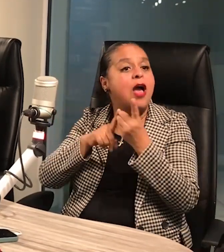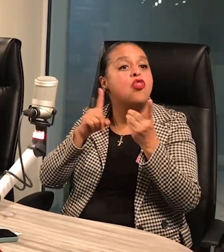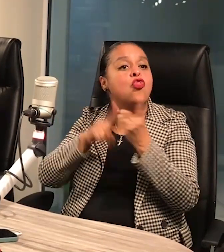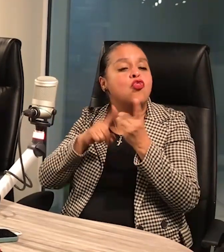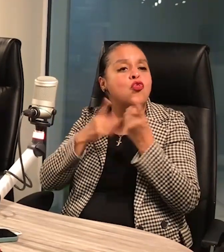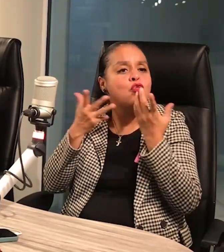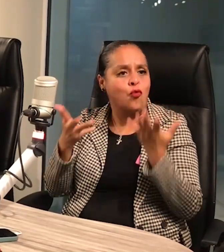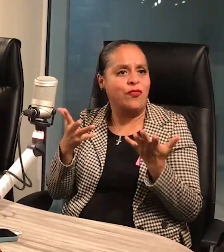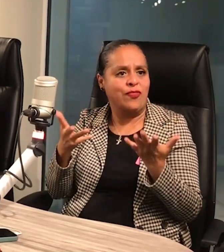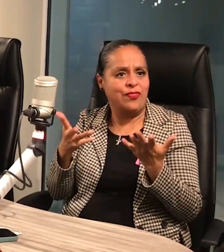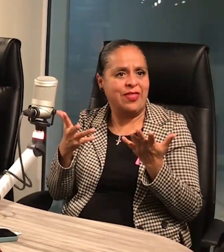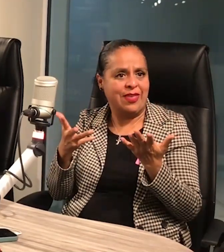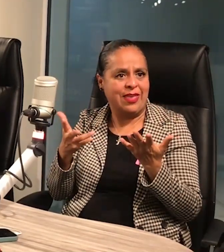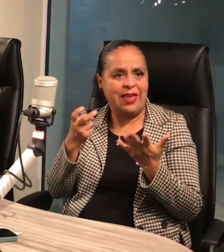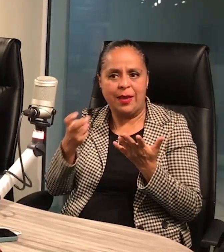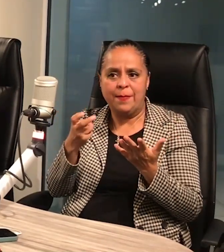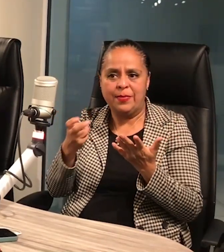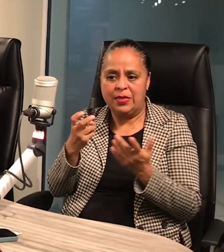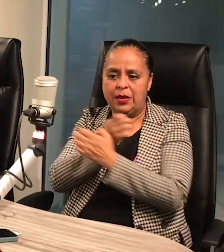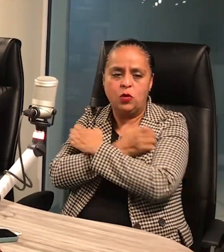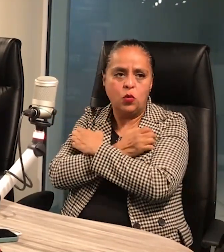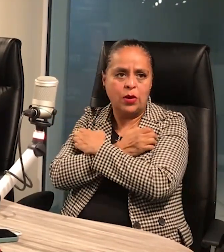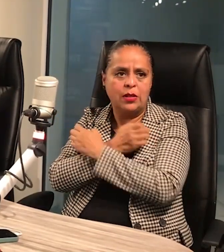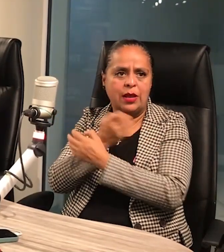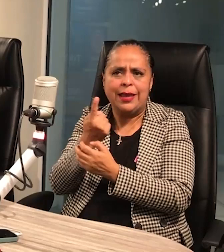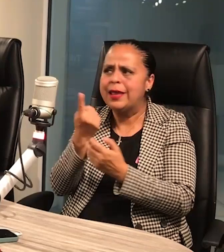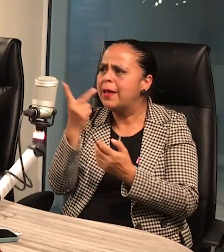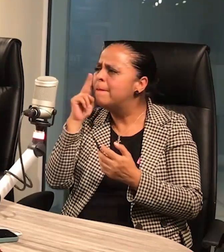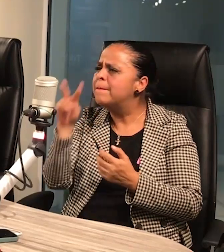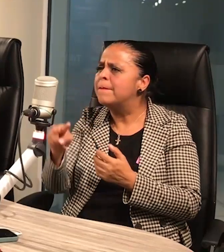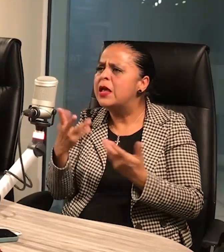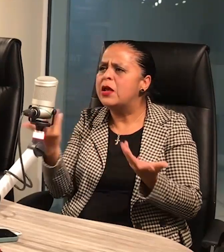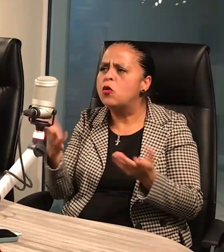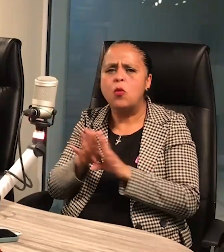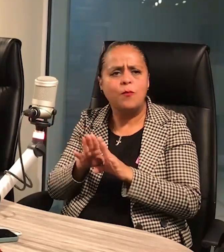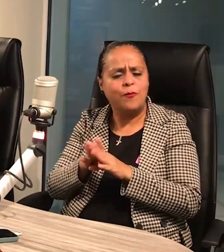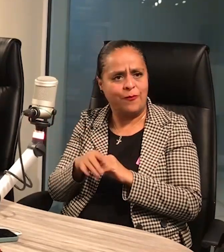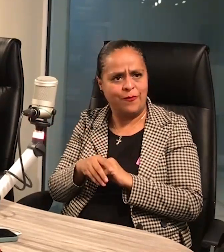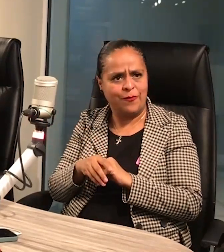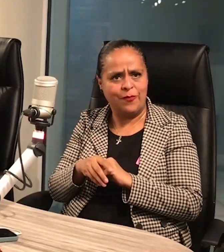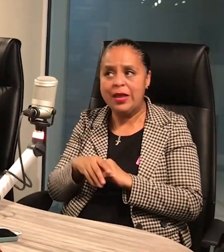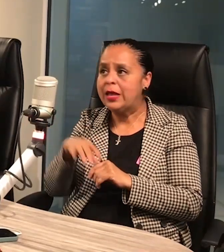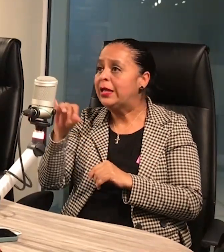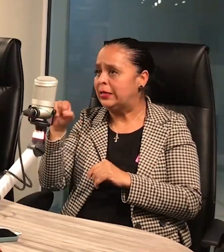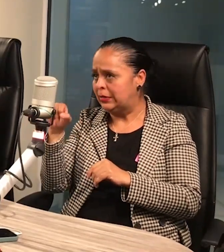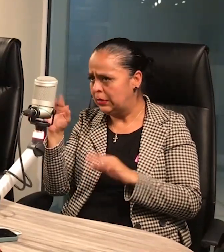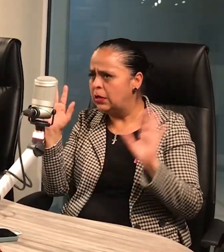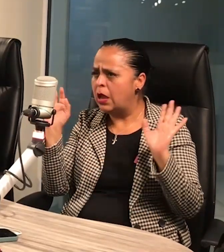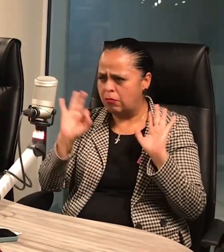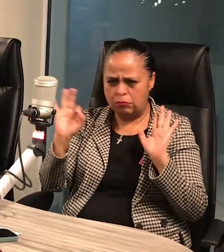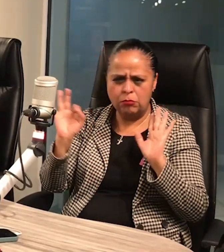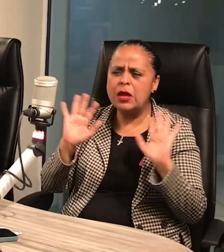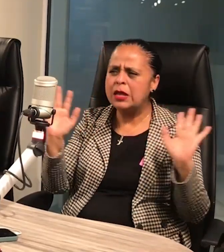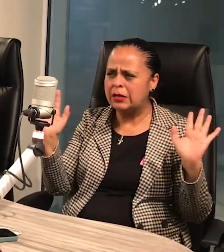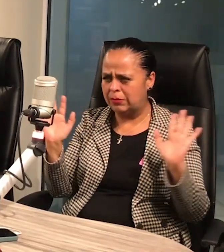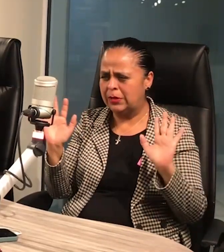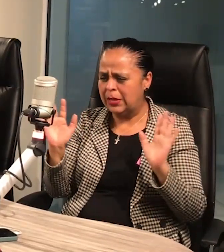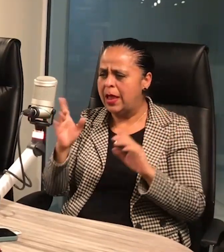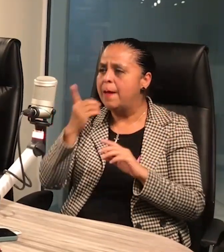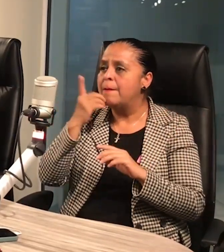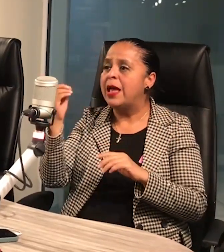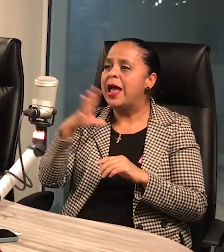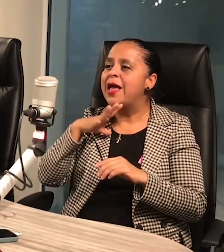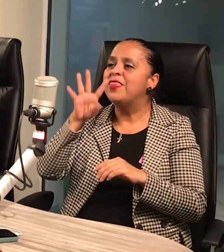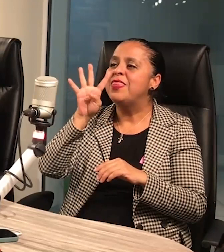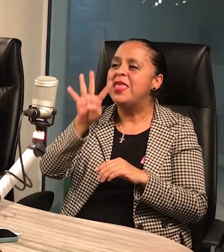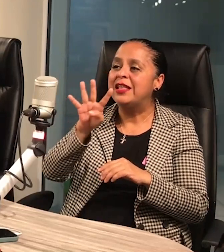parar esta cuestión educativa, en qué se va a reflejar. En que sí, tal vez en algún punto tengamos 19